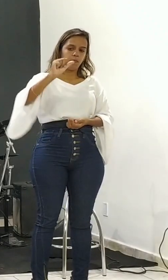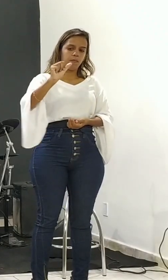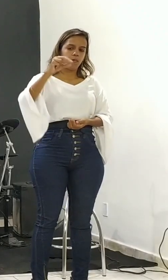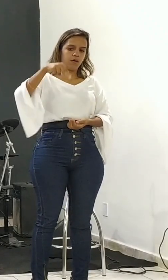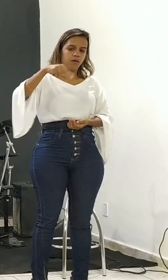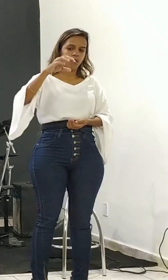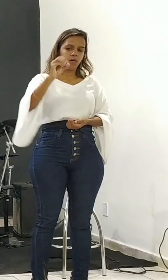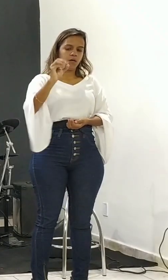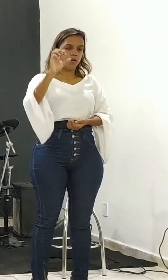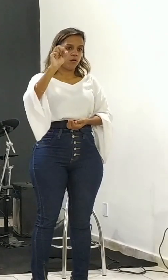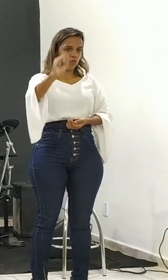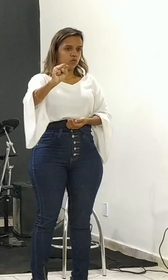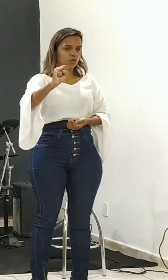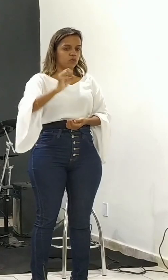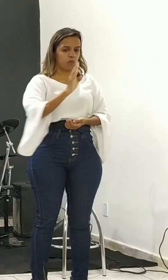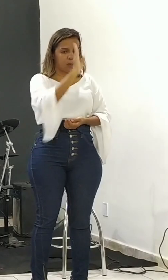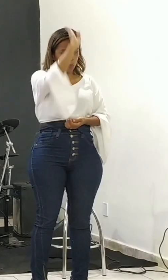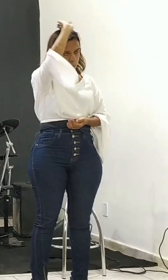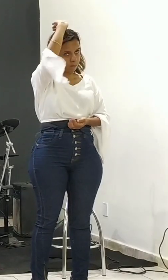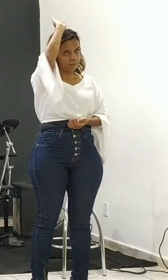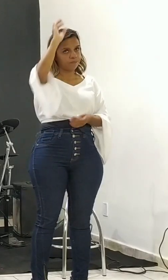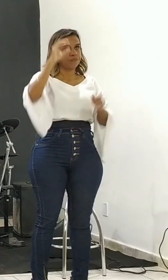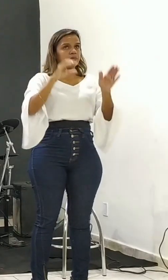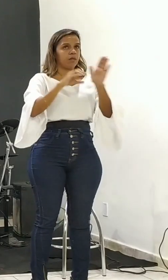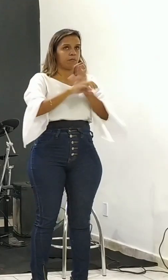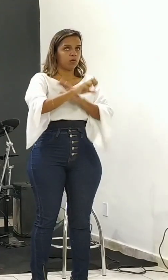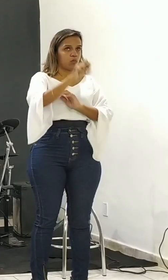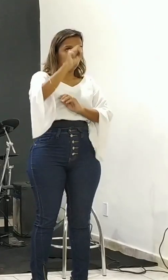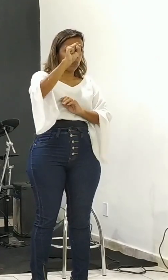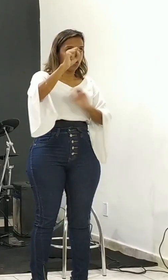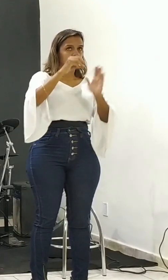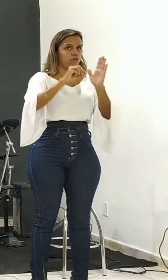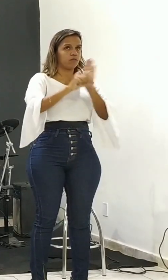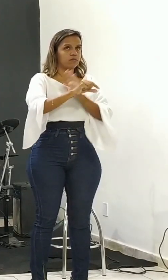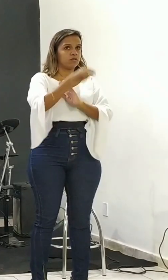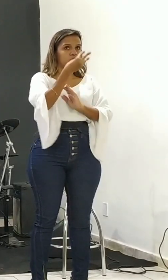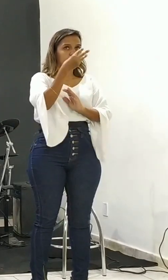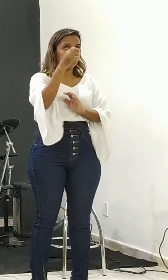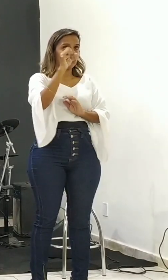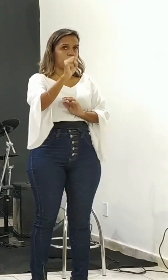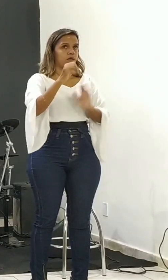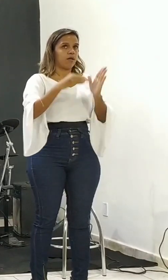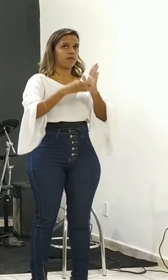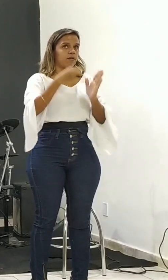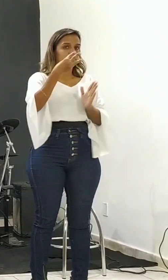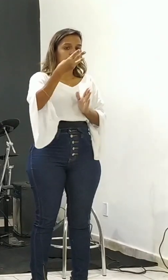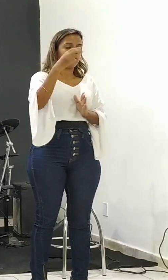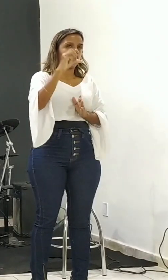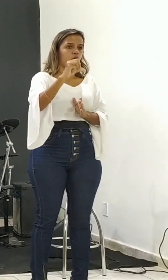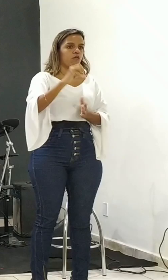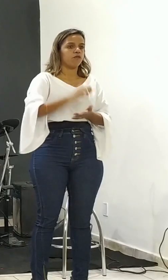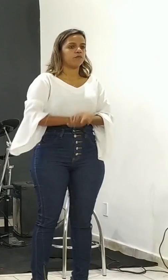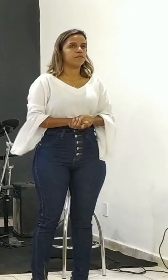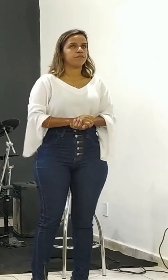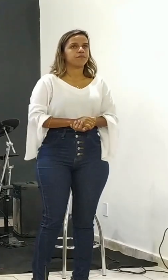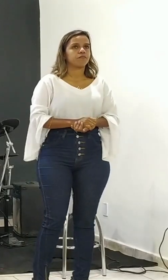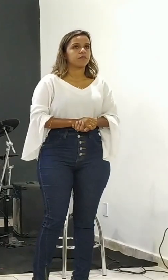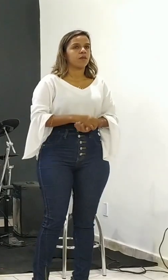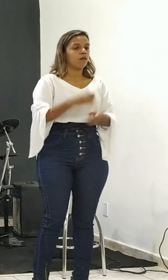Eu quero ler 3 versículos agora no final, depois desse. Quero contar algo que aconteceu comigo. Diz assim: porque estou